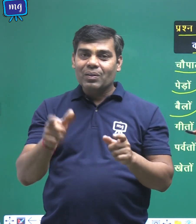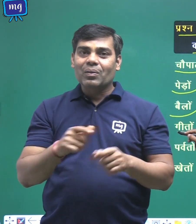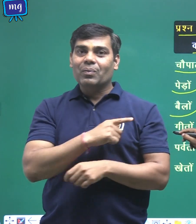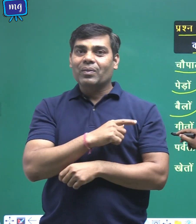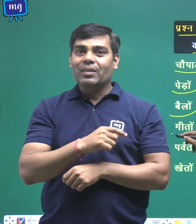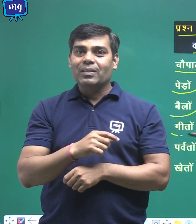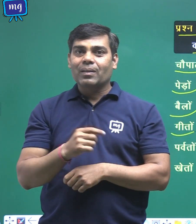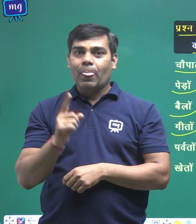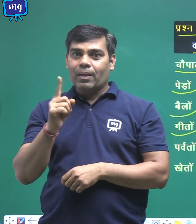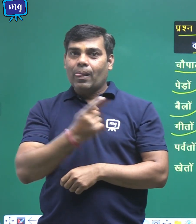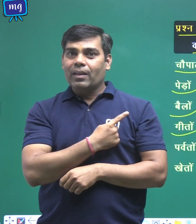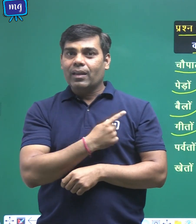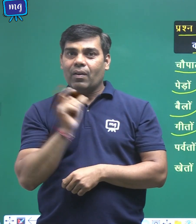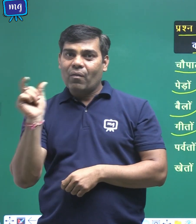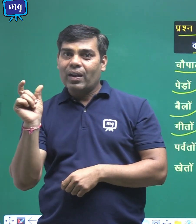गीतों,